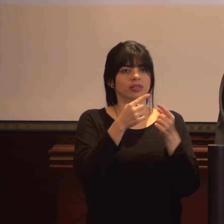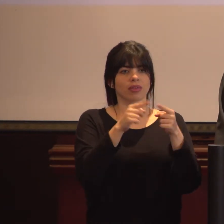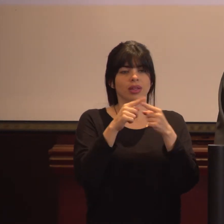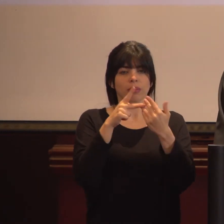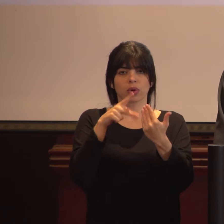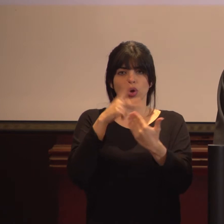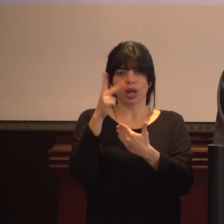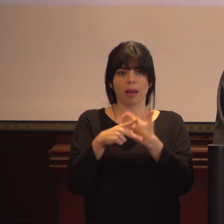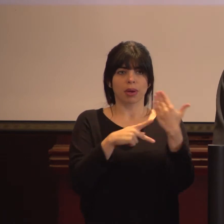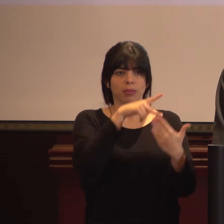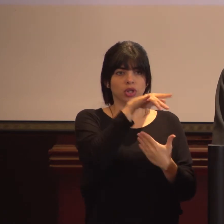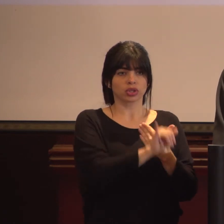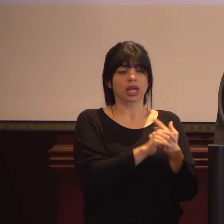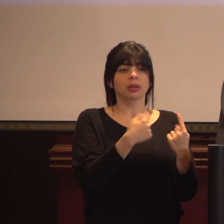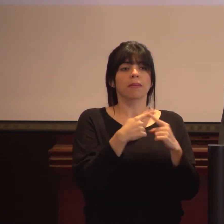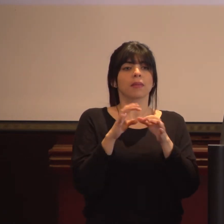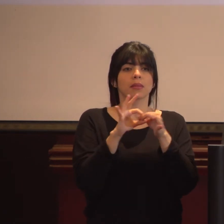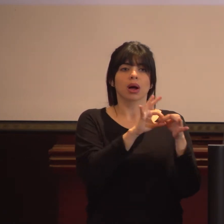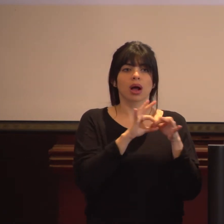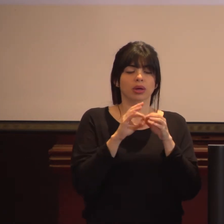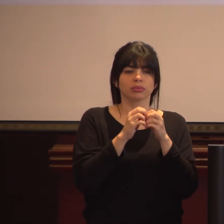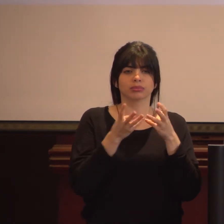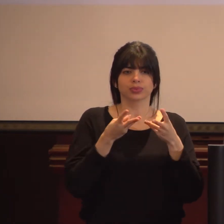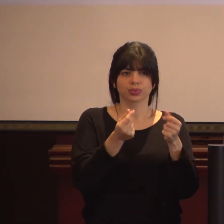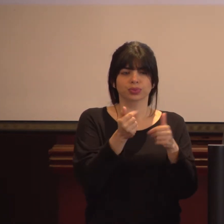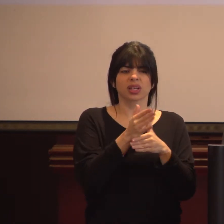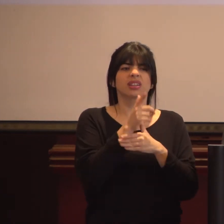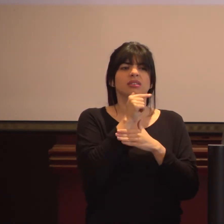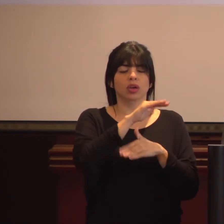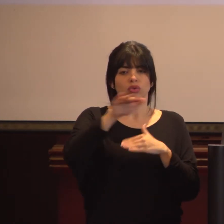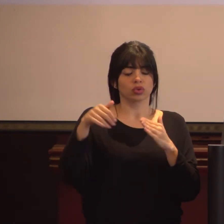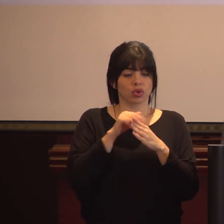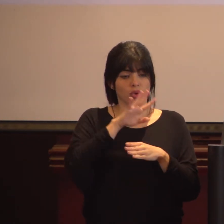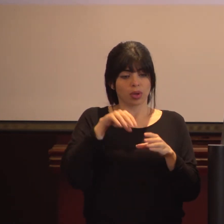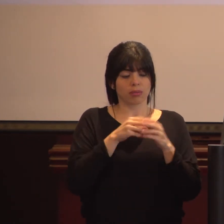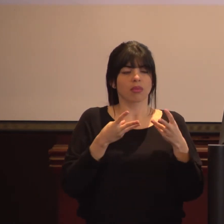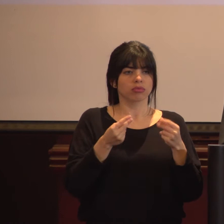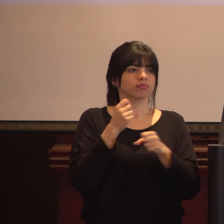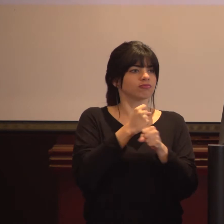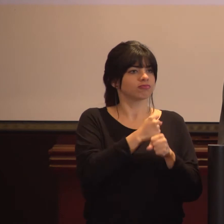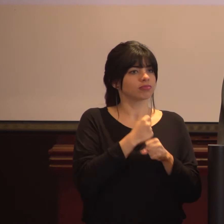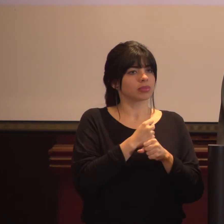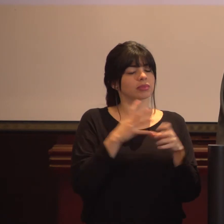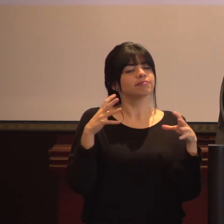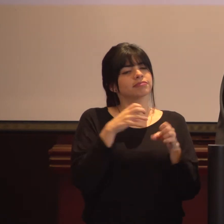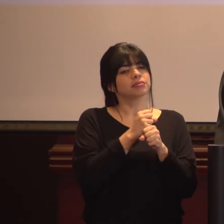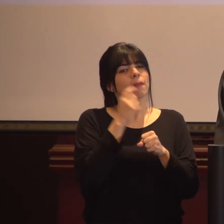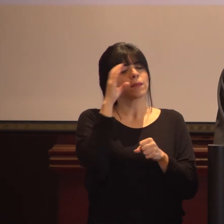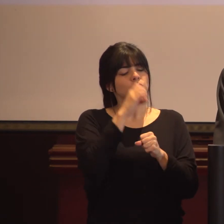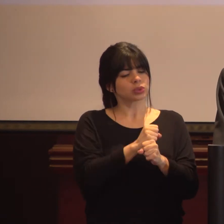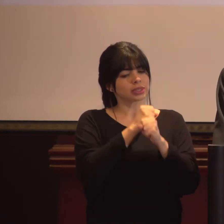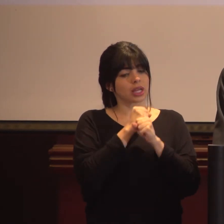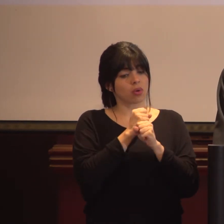proyectos y una coordinación fluida entre todos los actores en síntesis para asegurar que